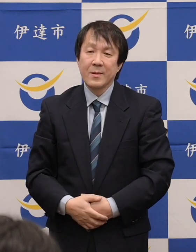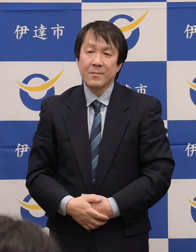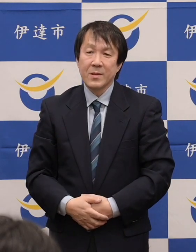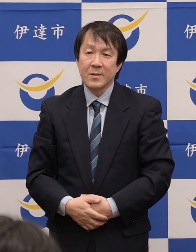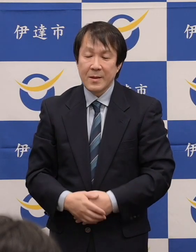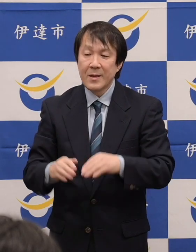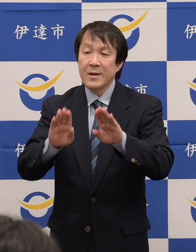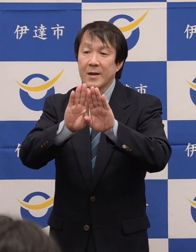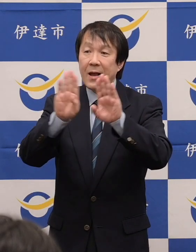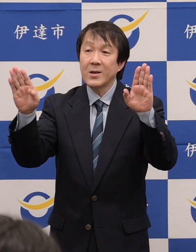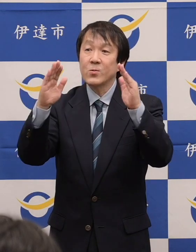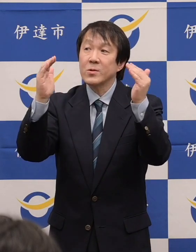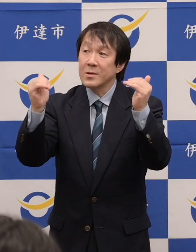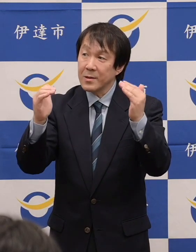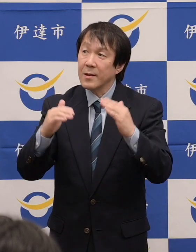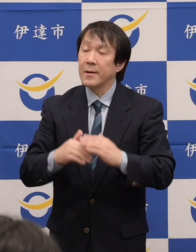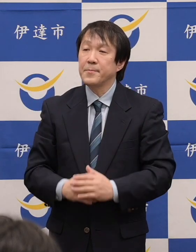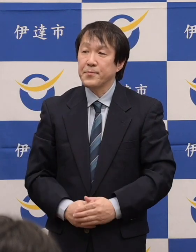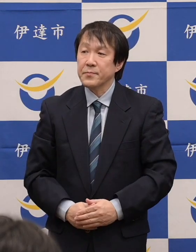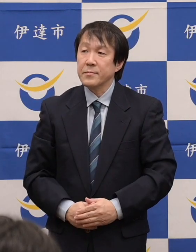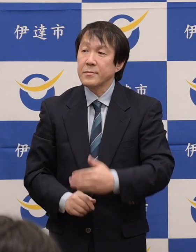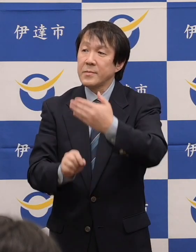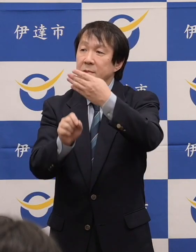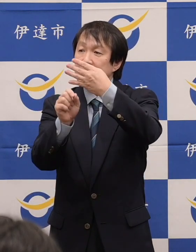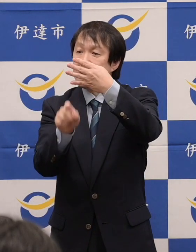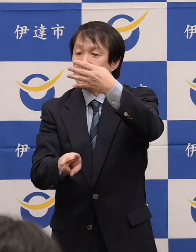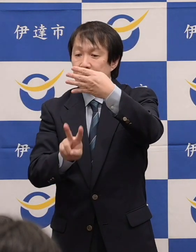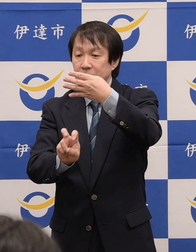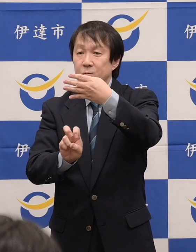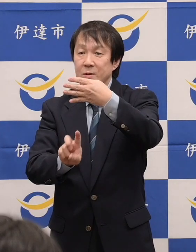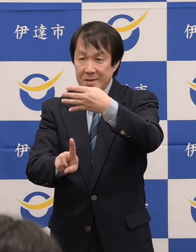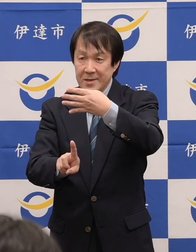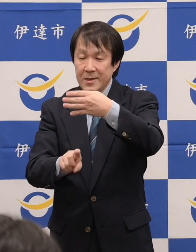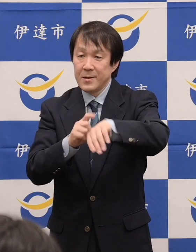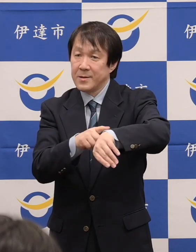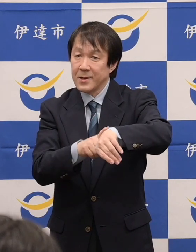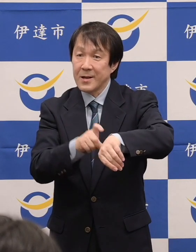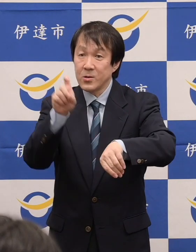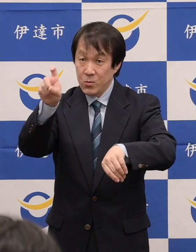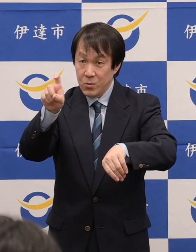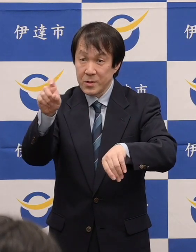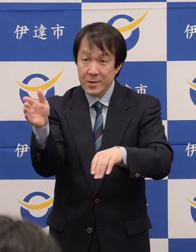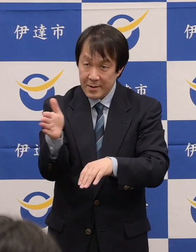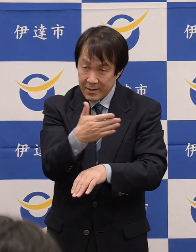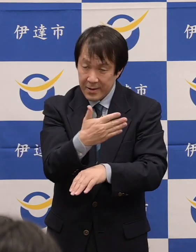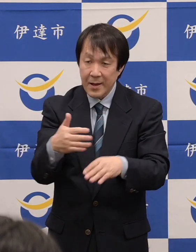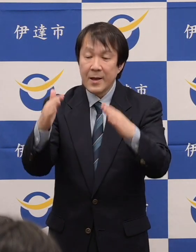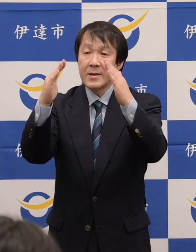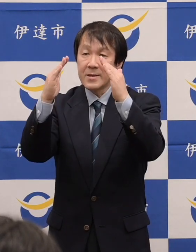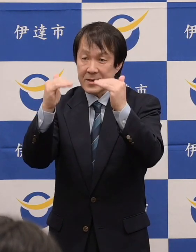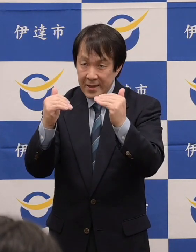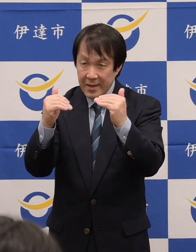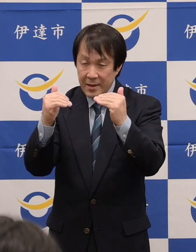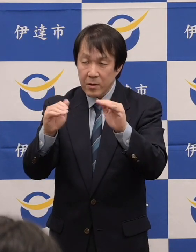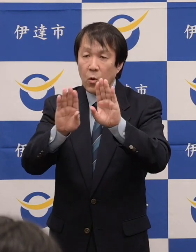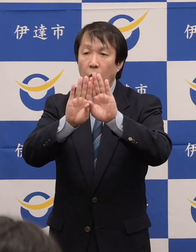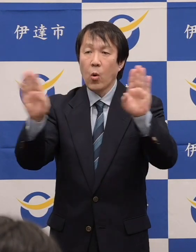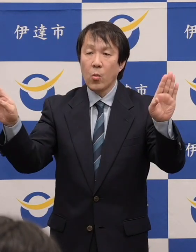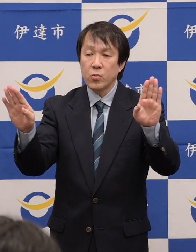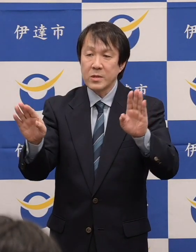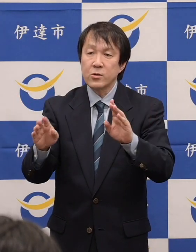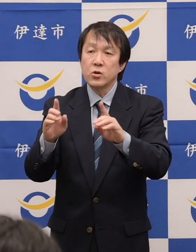開所式でございますが、4月の21日10時から式典およびオープニングイベントを予定をしております